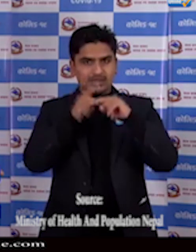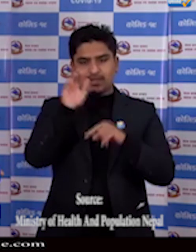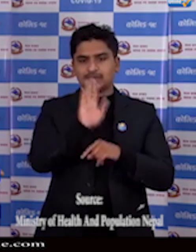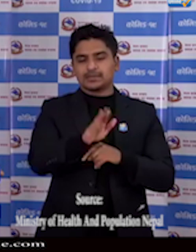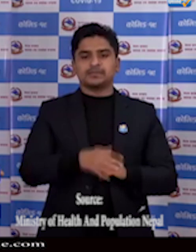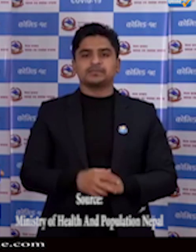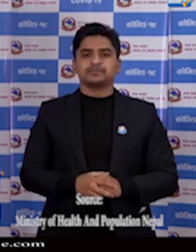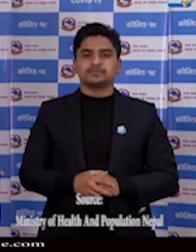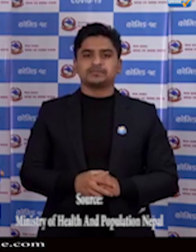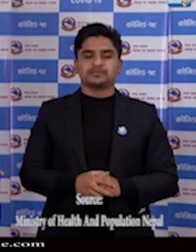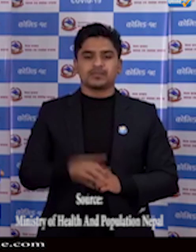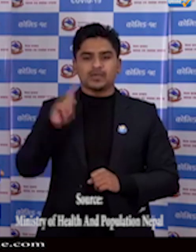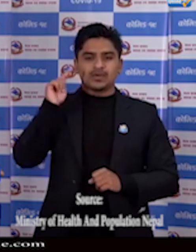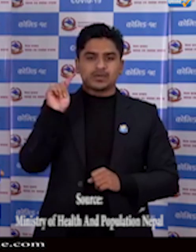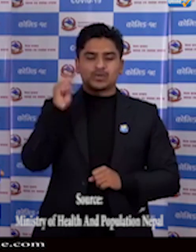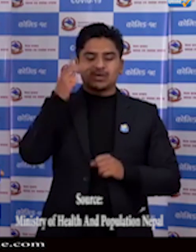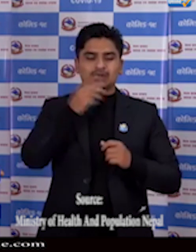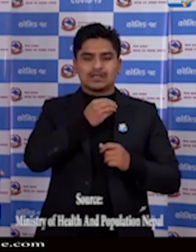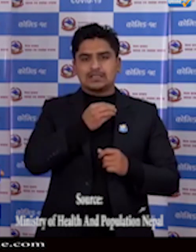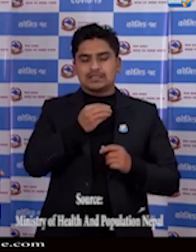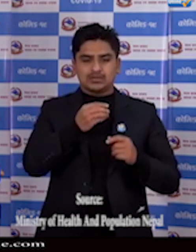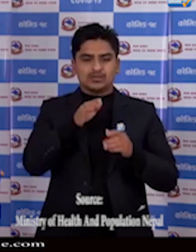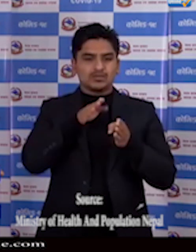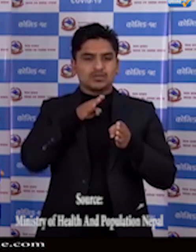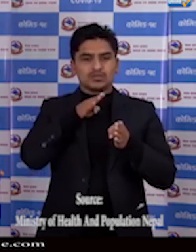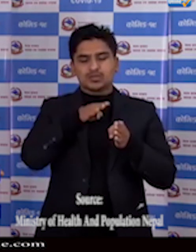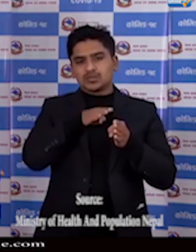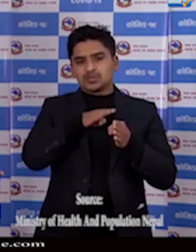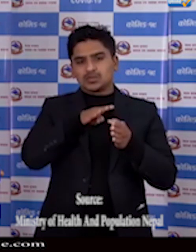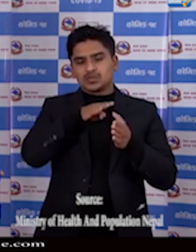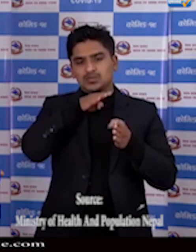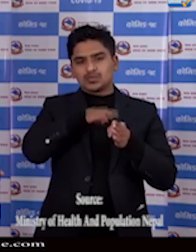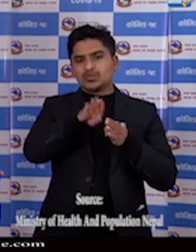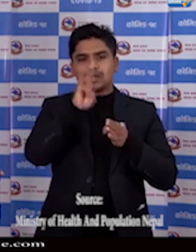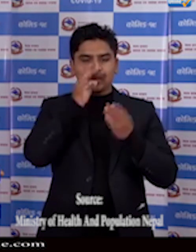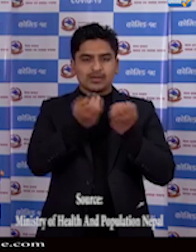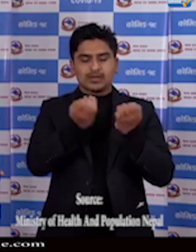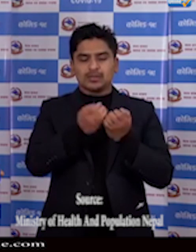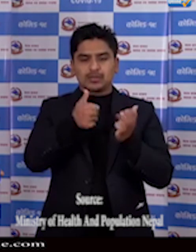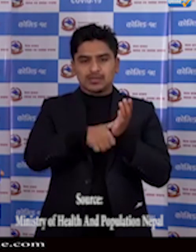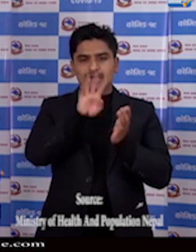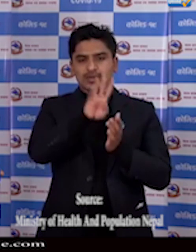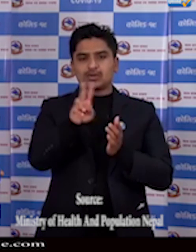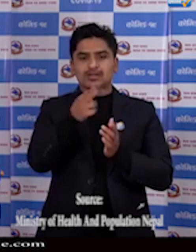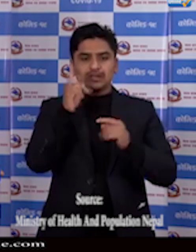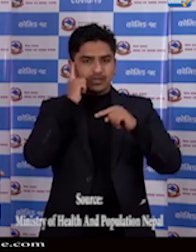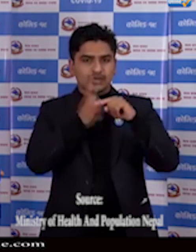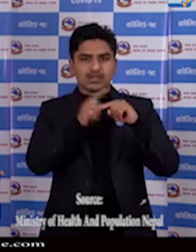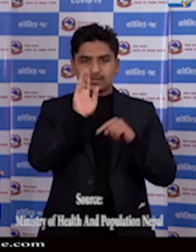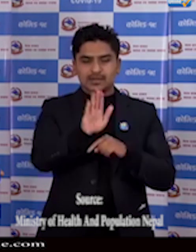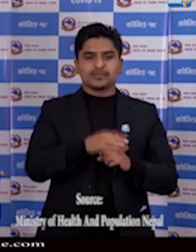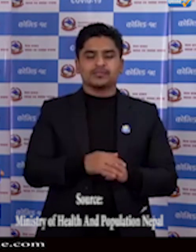छ। कर्णाली स्वास्थ्य विज्ञान प्रतिष्ठान जुम्लामा गरिएको परीक्षणमा 44 जनाको पोजिटिभ आएको